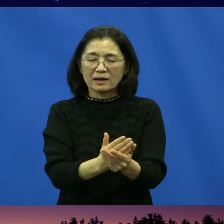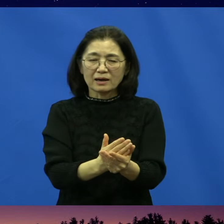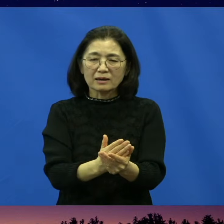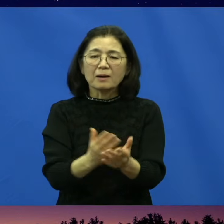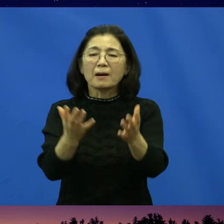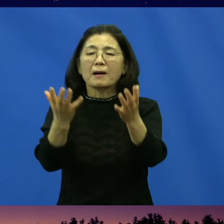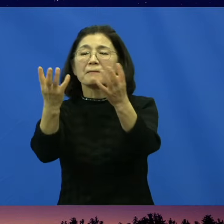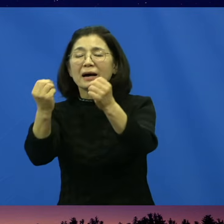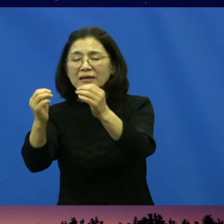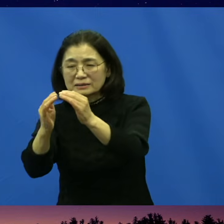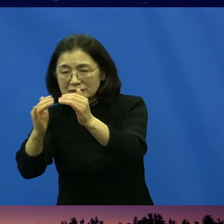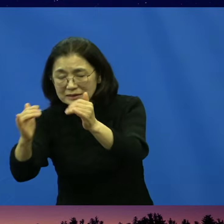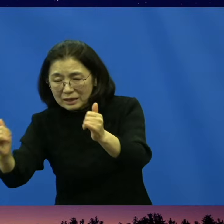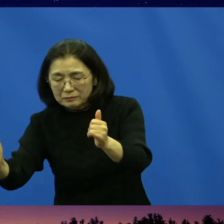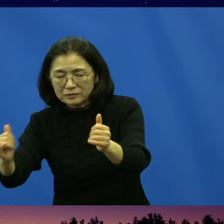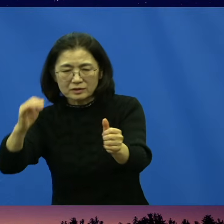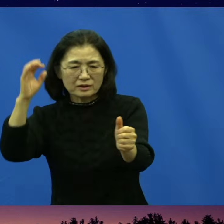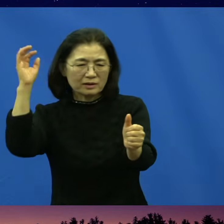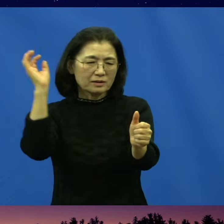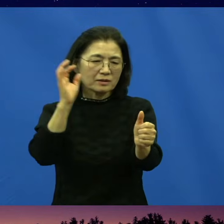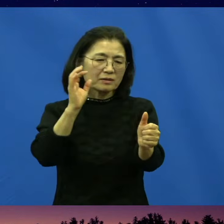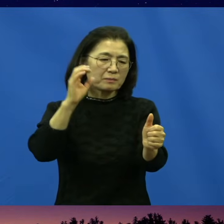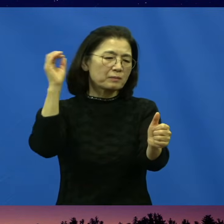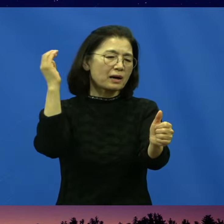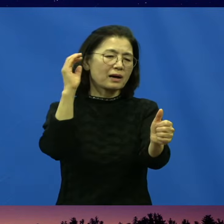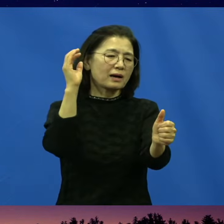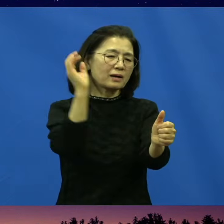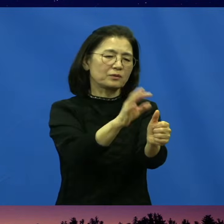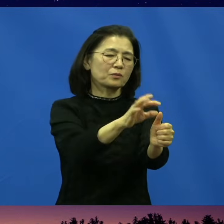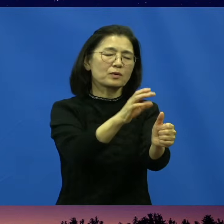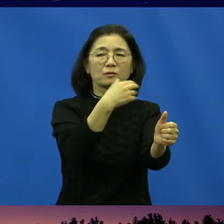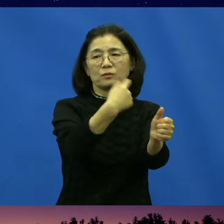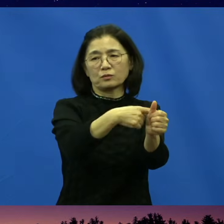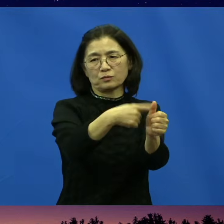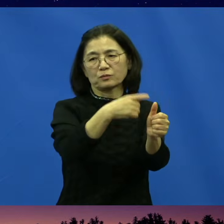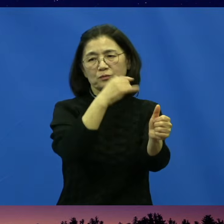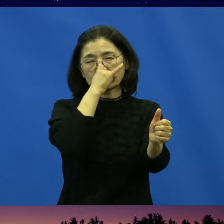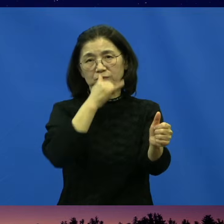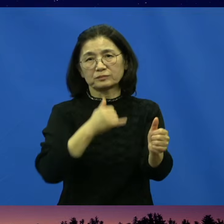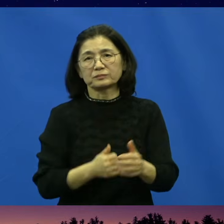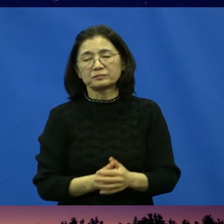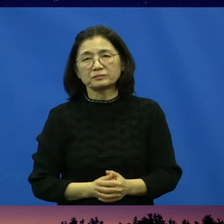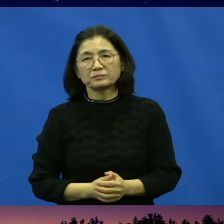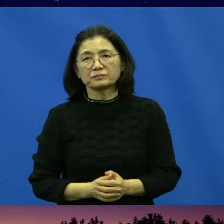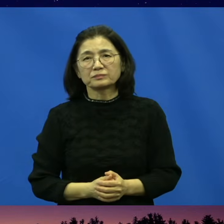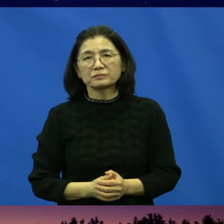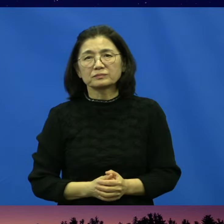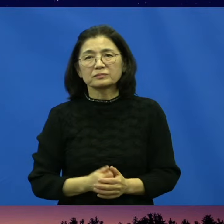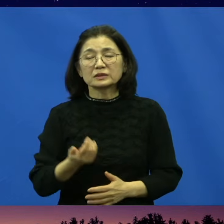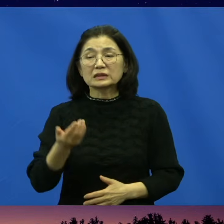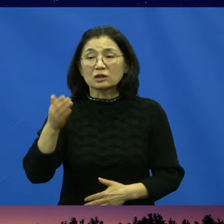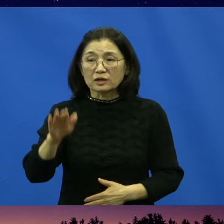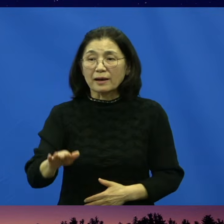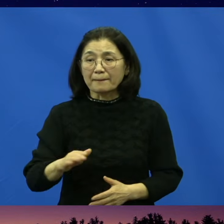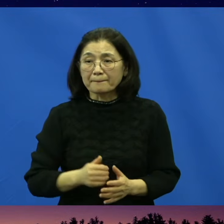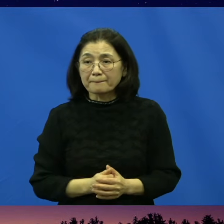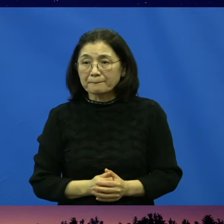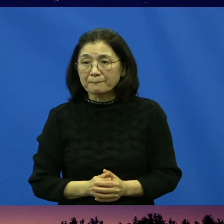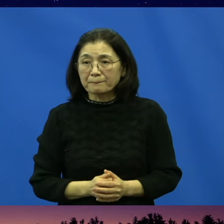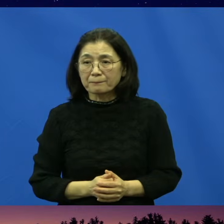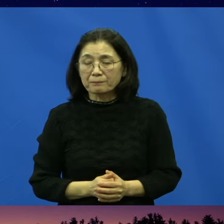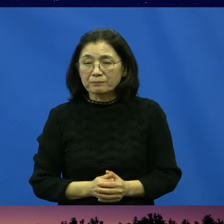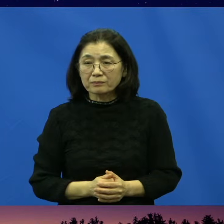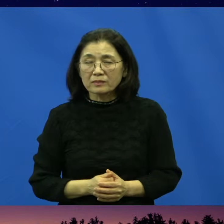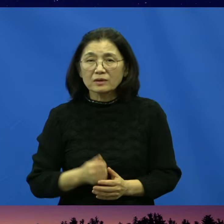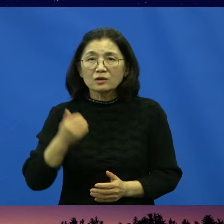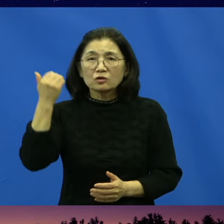외부의 내 내면의 언어가 나를 묶어버리는 것이죠. 여러분, 그러나 이 말이 누구의